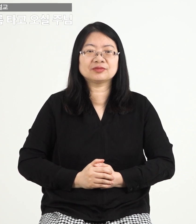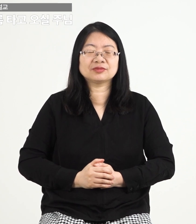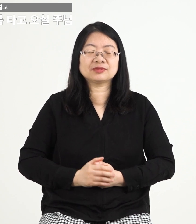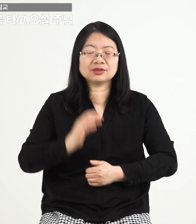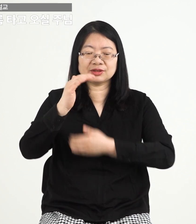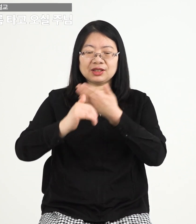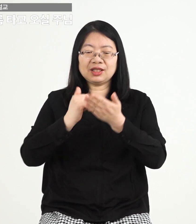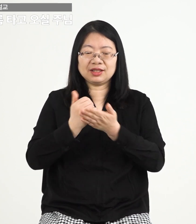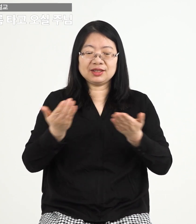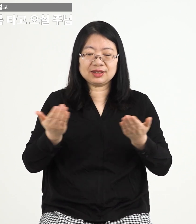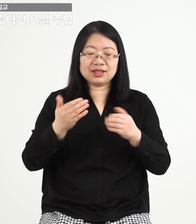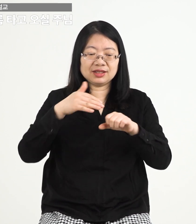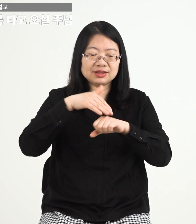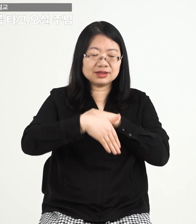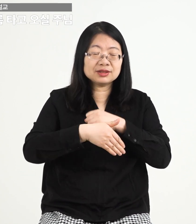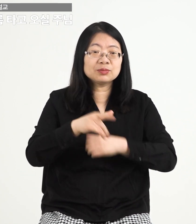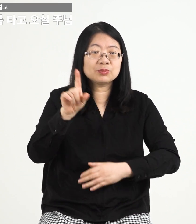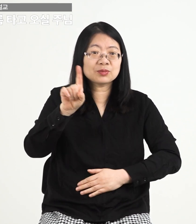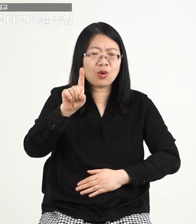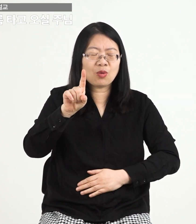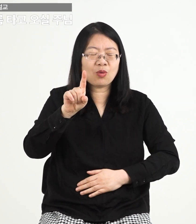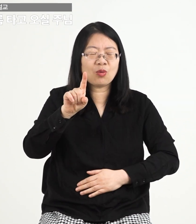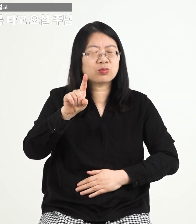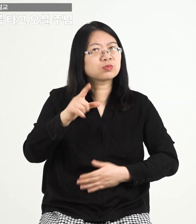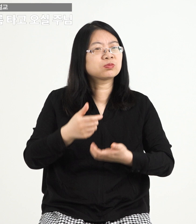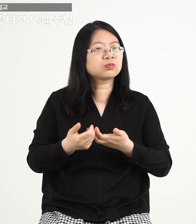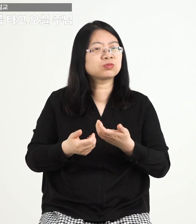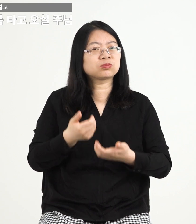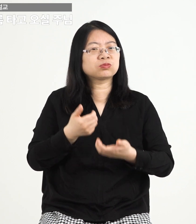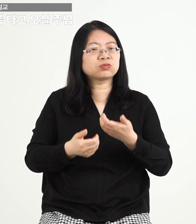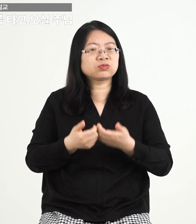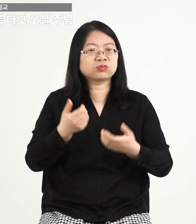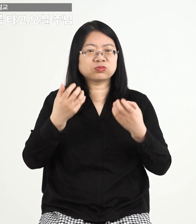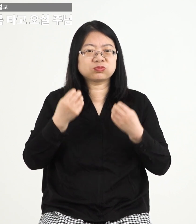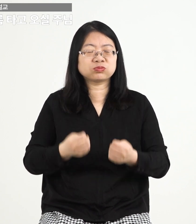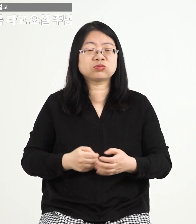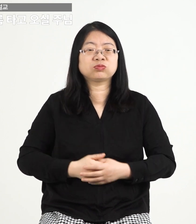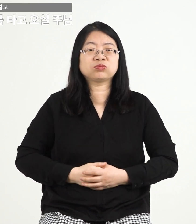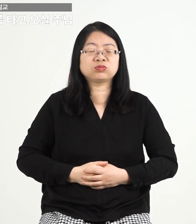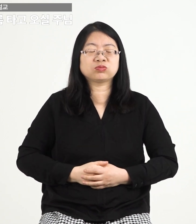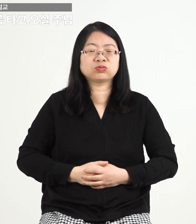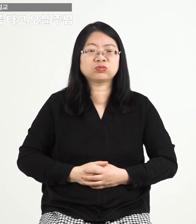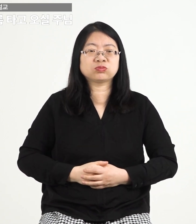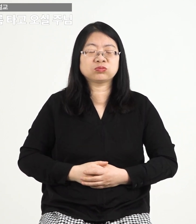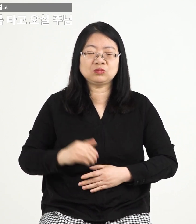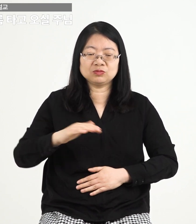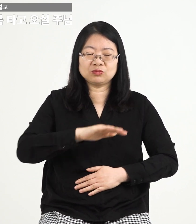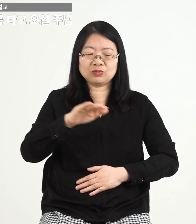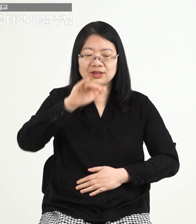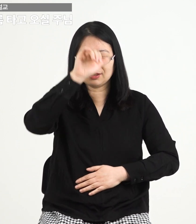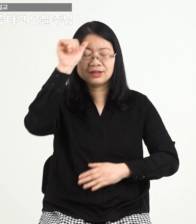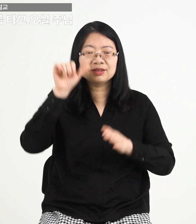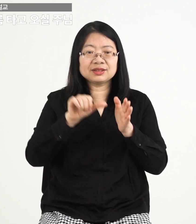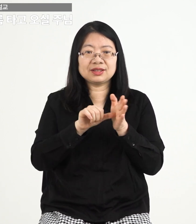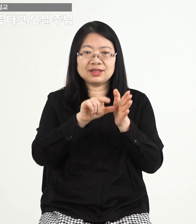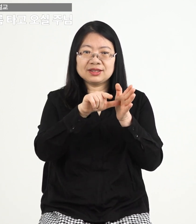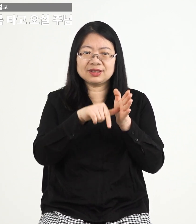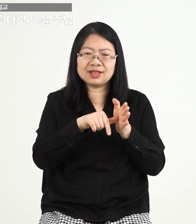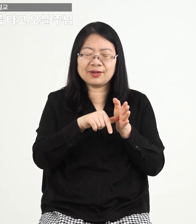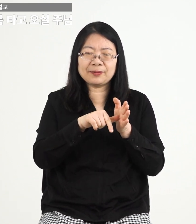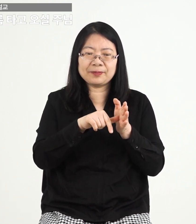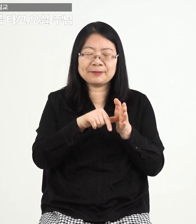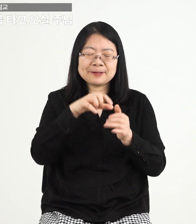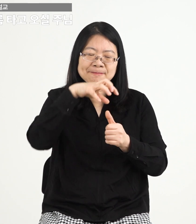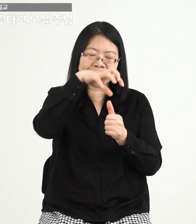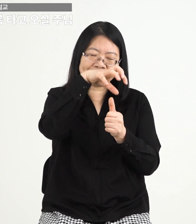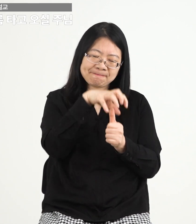하나님의 일하시는 방식은 참 아이러니가 많아요. 어떤 때는 우리 인생의 시간들을